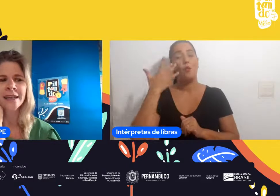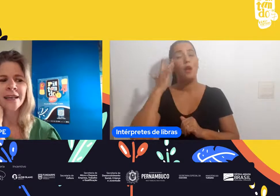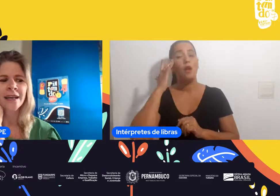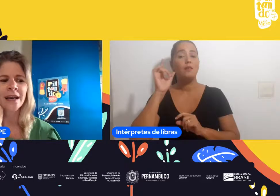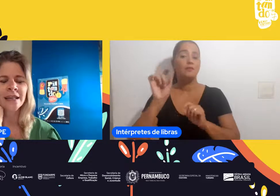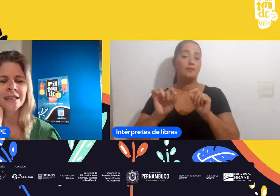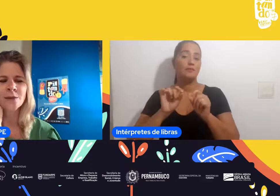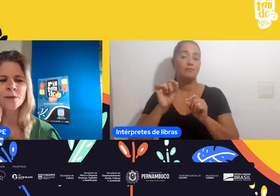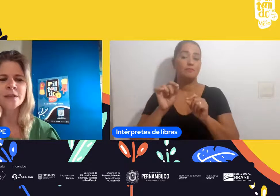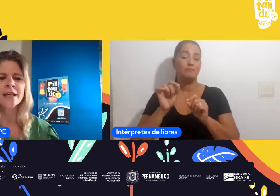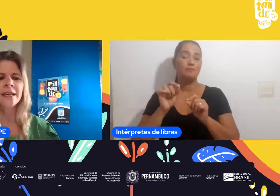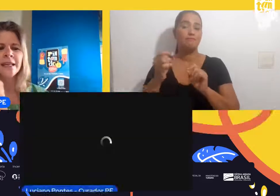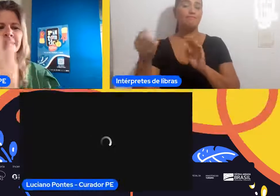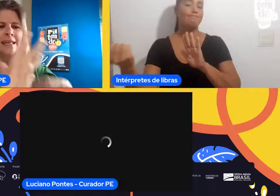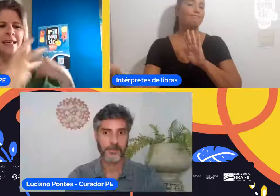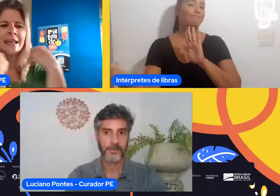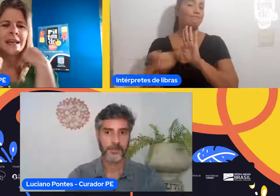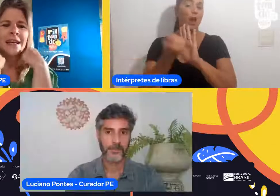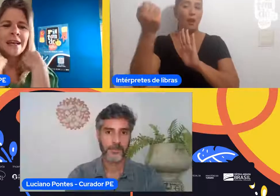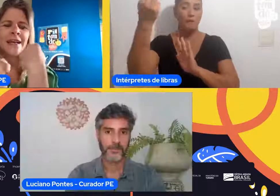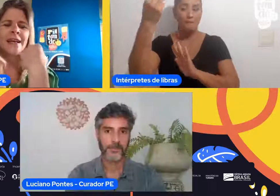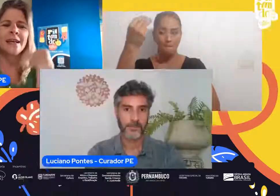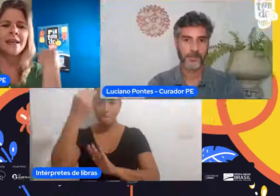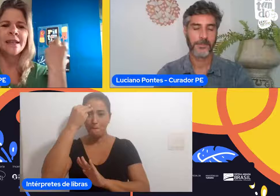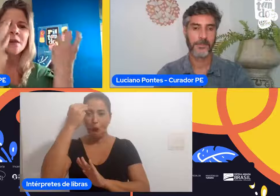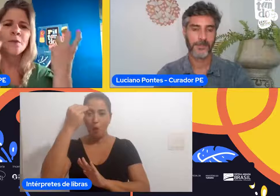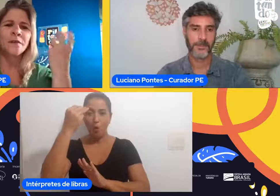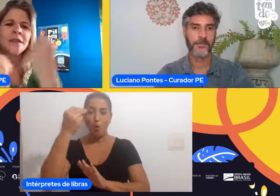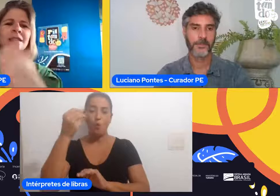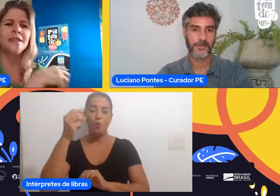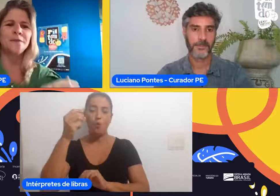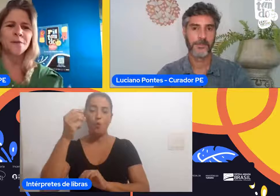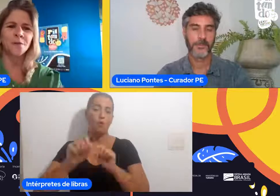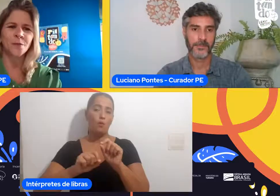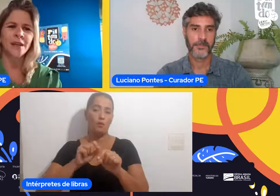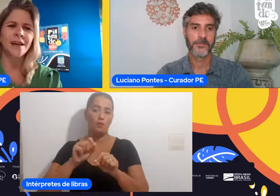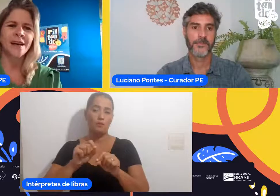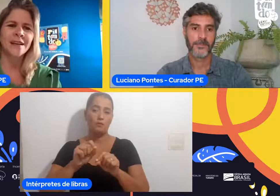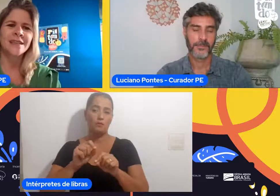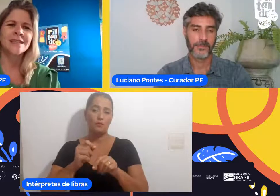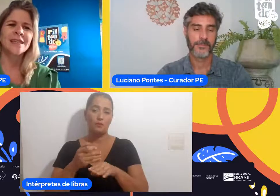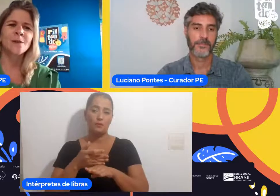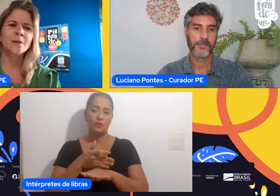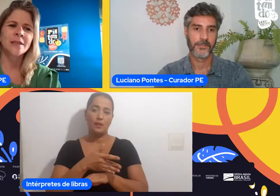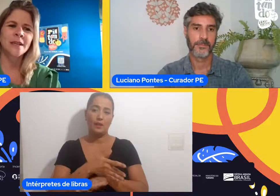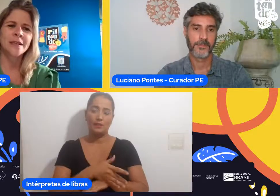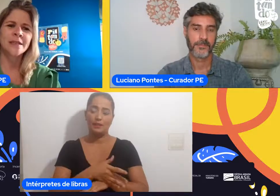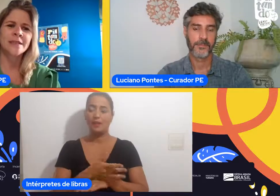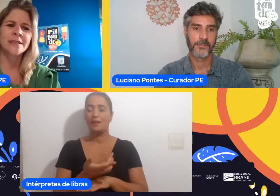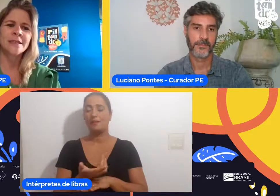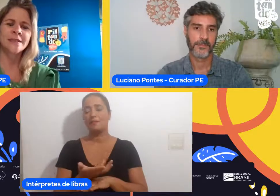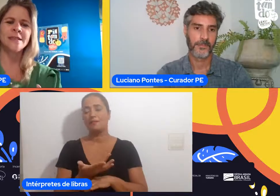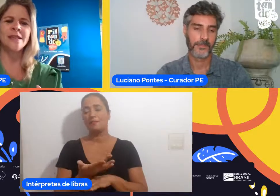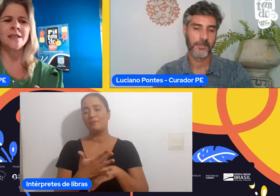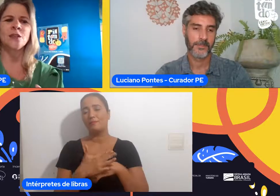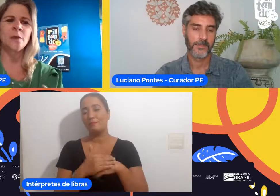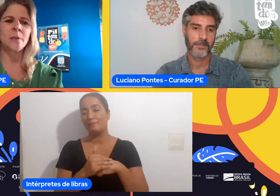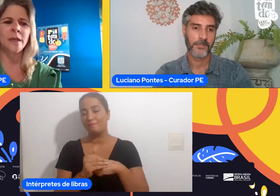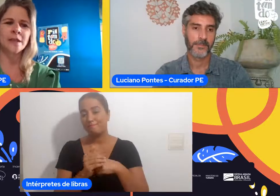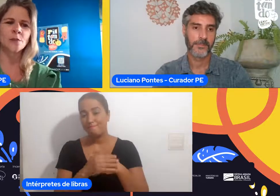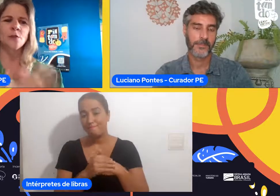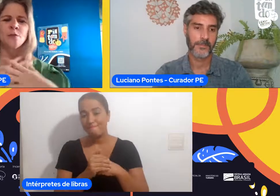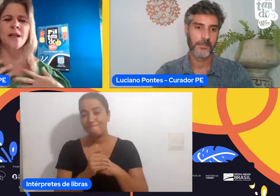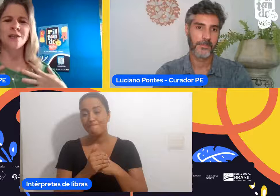marcas, né? A criança consegue entrar no afetivo, a criança ela consegue sentir